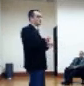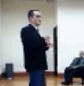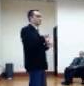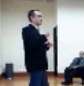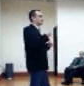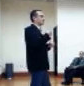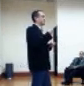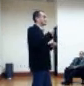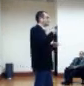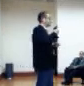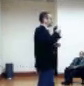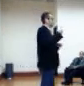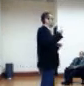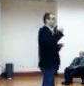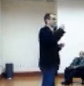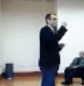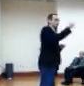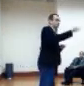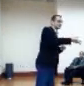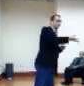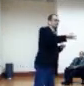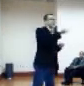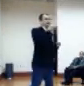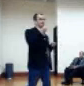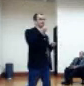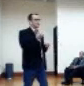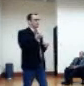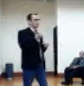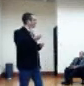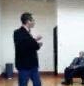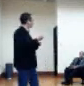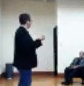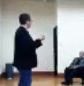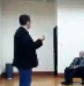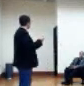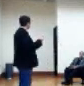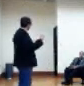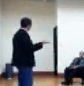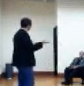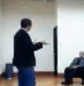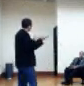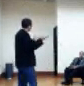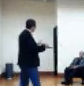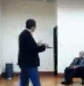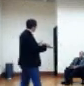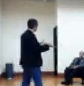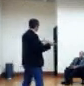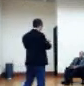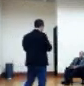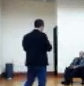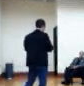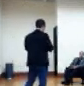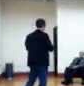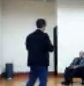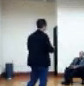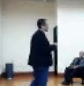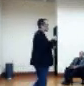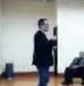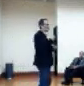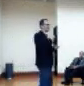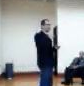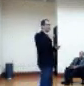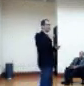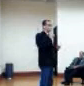final aproximadamente 600 señas, un poquito más de 600 señas. Algunas técnicas específicamente en diseño